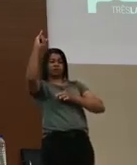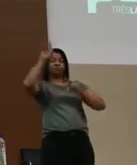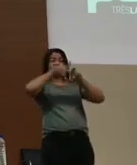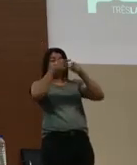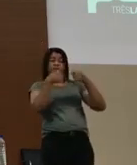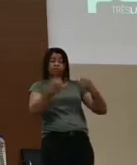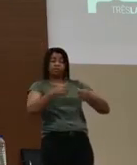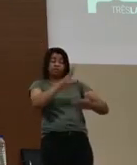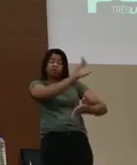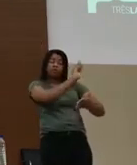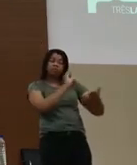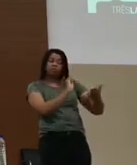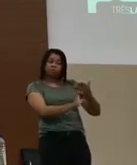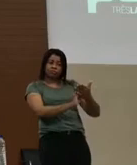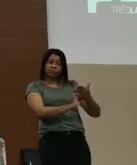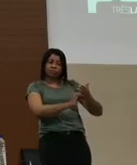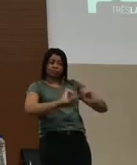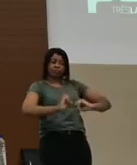Jesus.